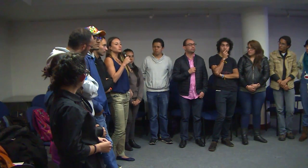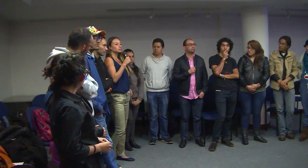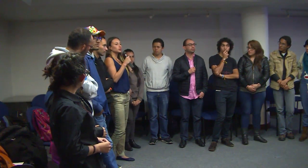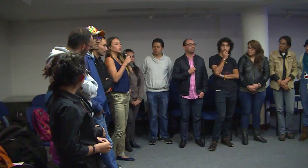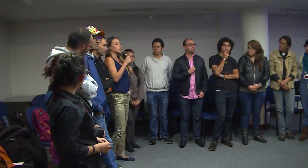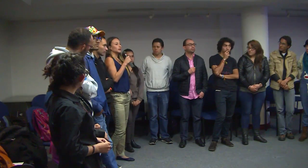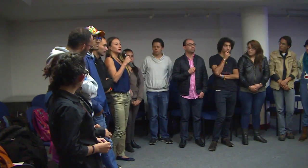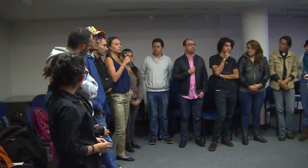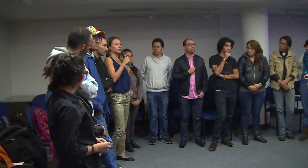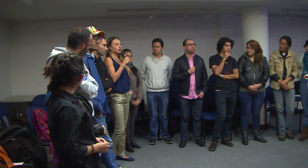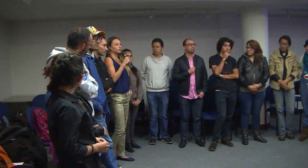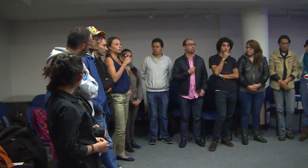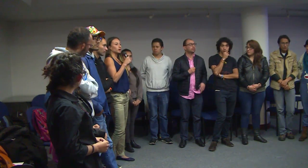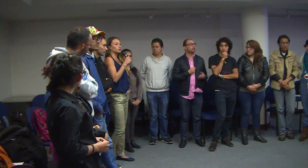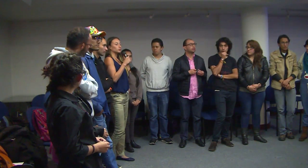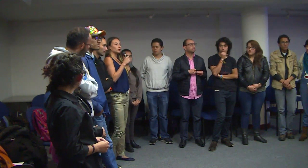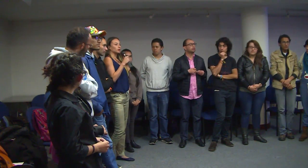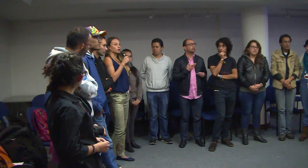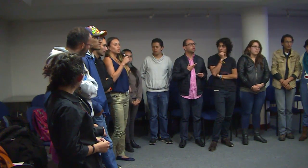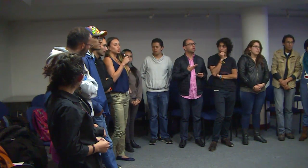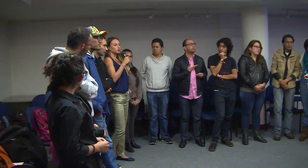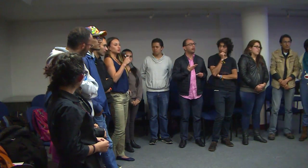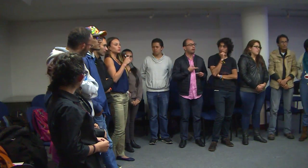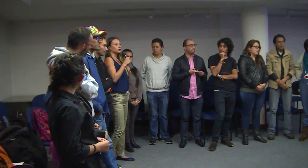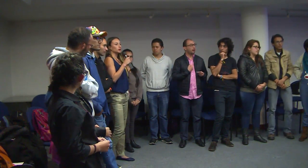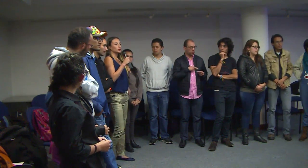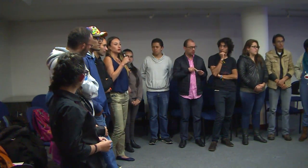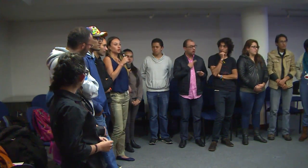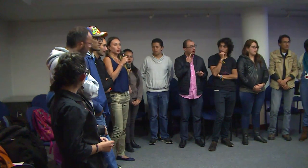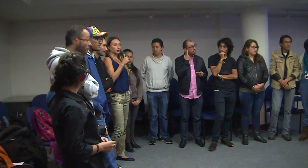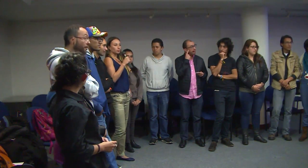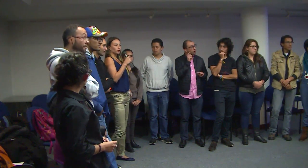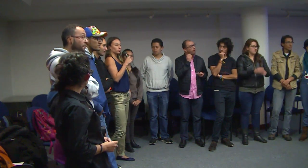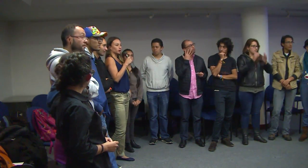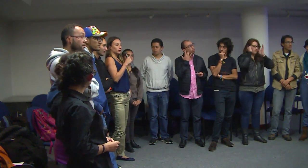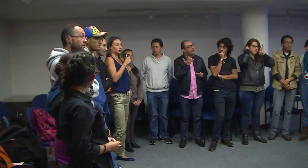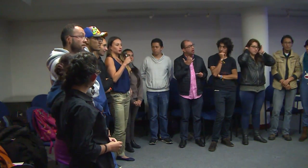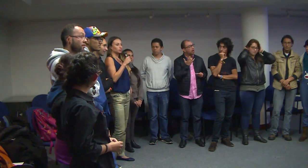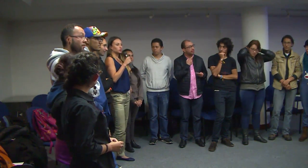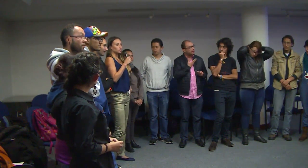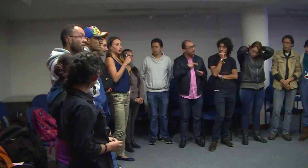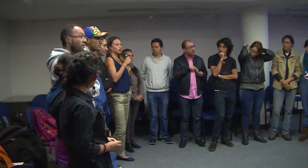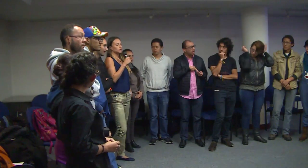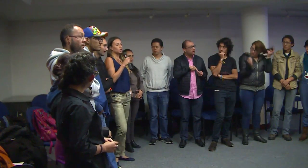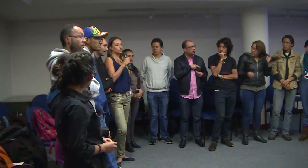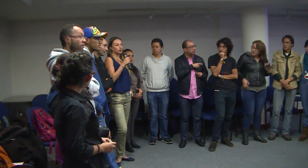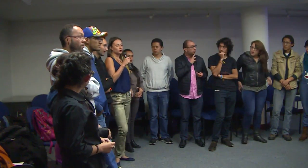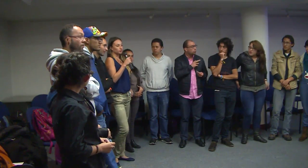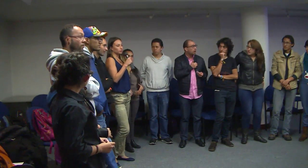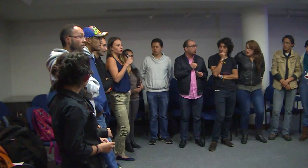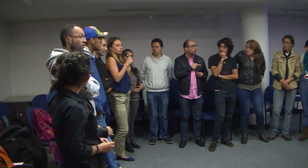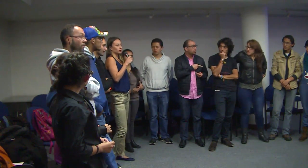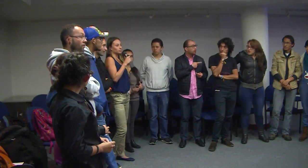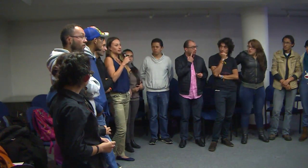impacta y el que puede formar una nueva educación, no regida por cómo la quieren, digamos, el Estado,